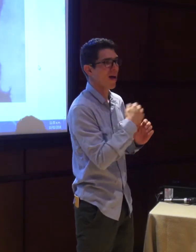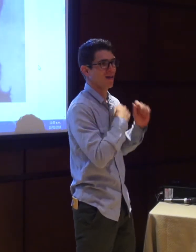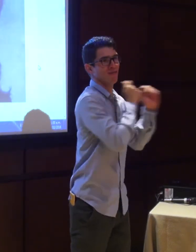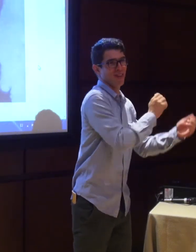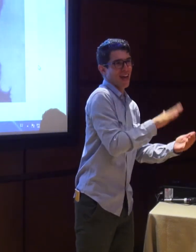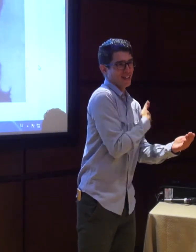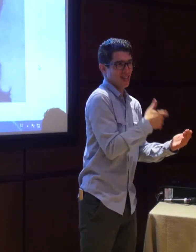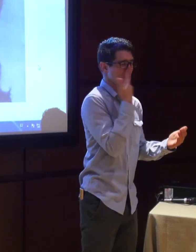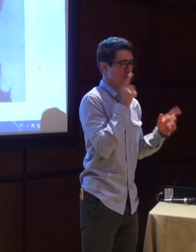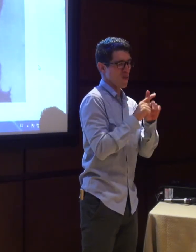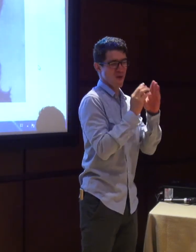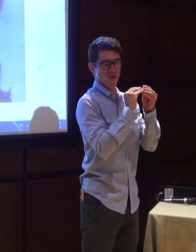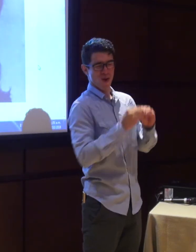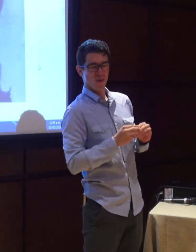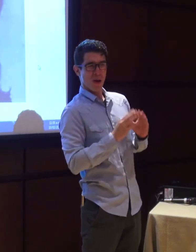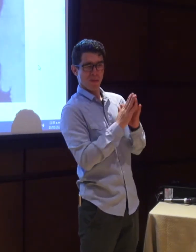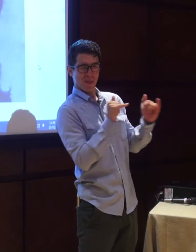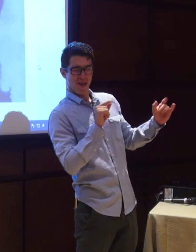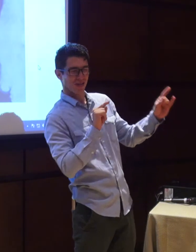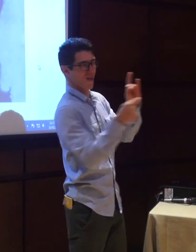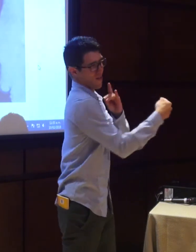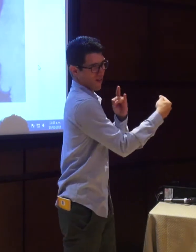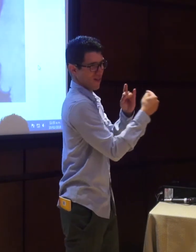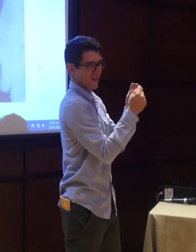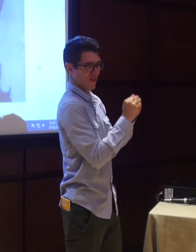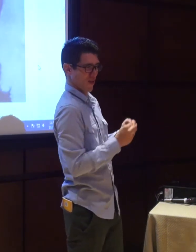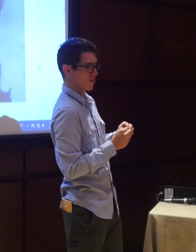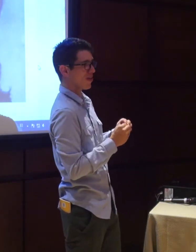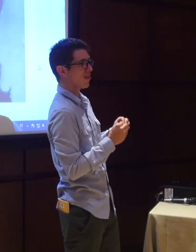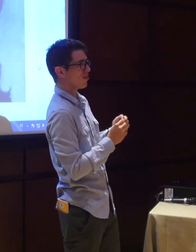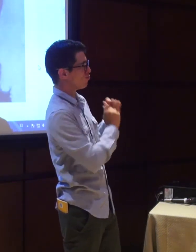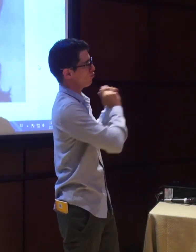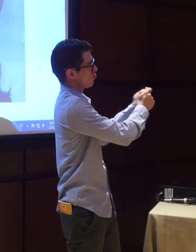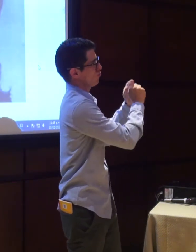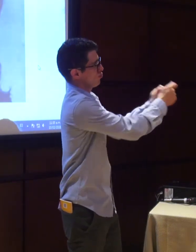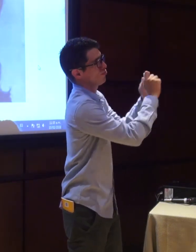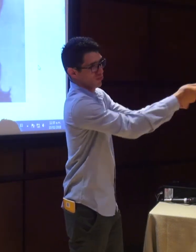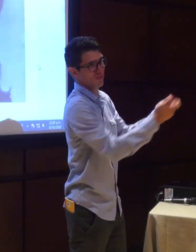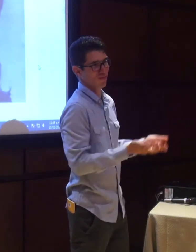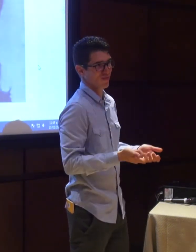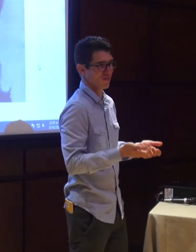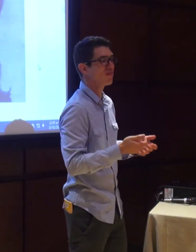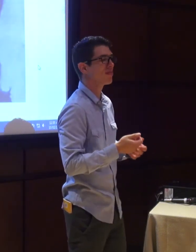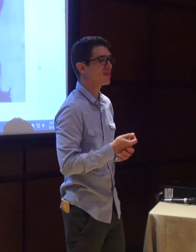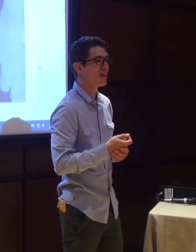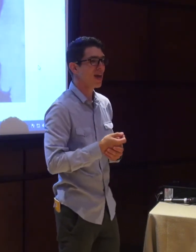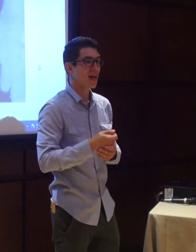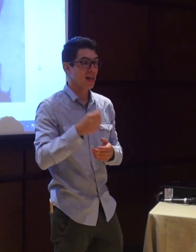Sus musas de inspiración fueron como las mujeres de las que él se enamoró, pero lo rechazaron, y él componía canciones para ellas como una